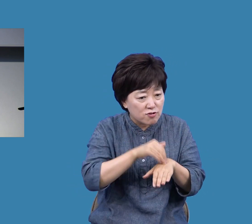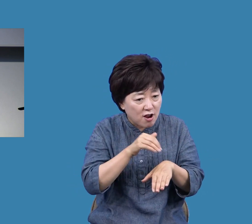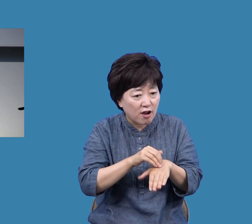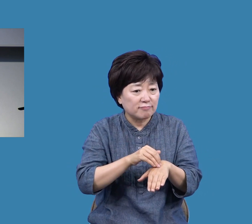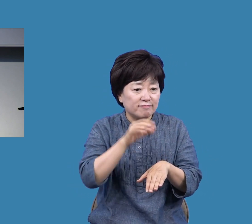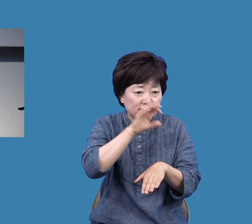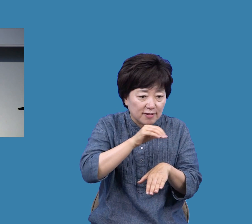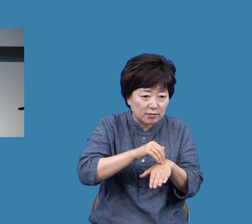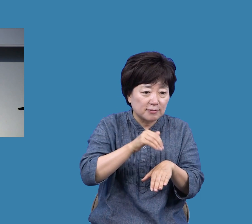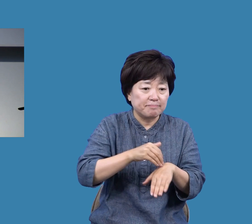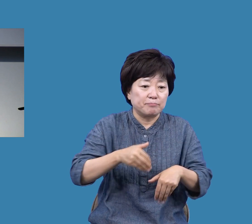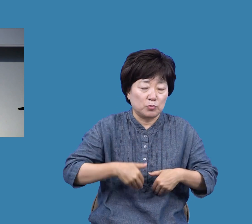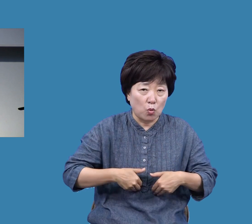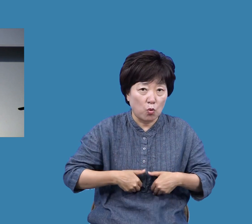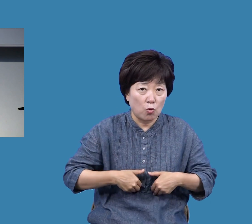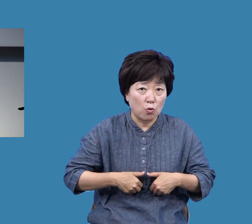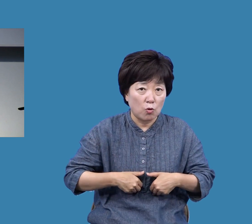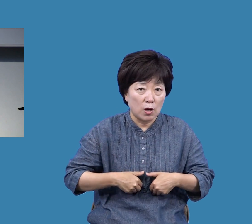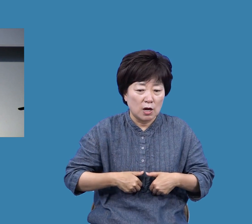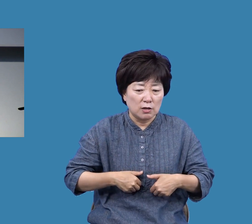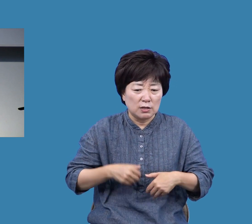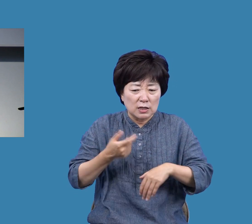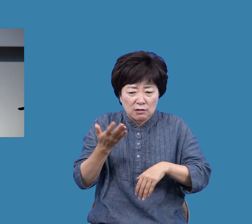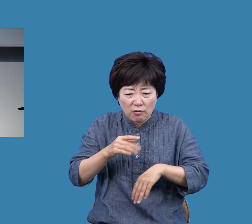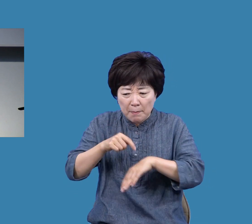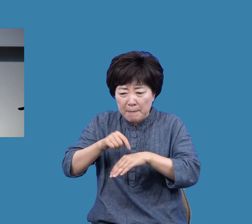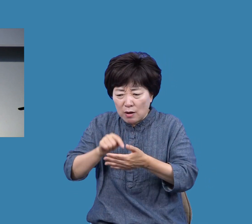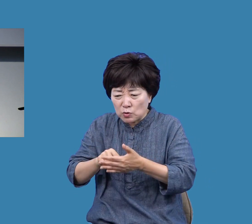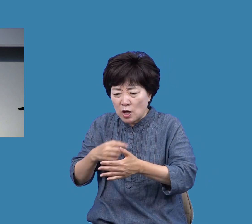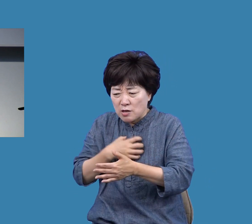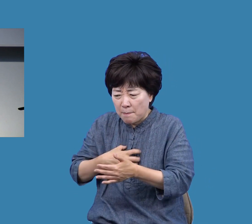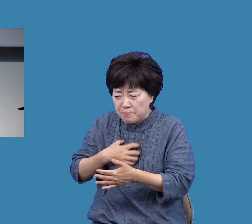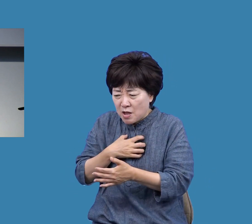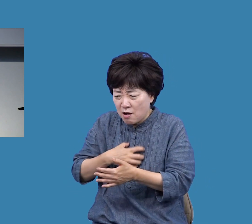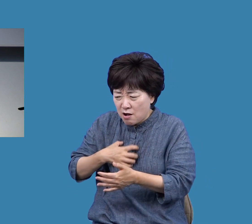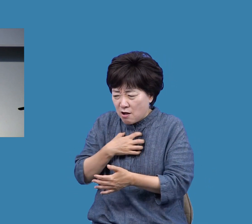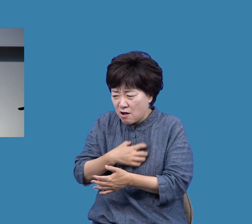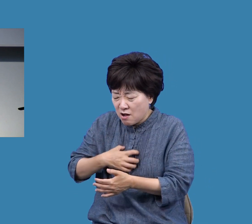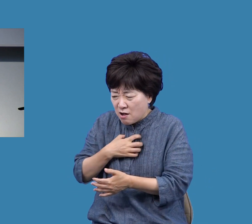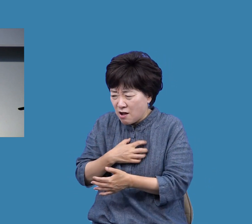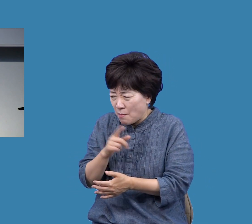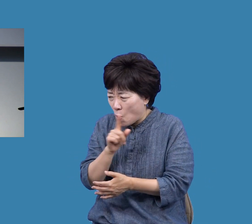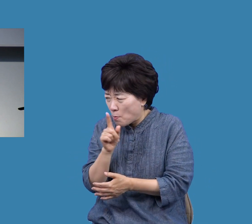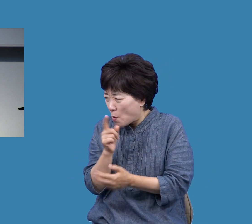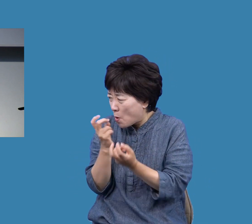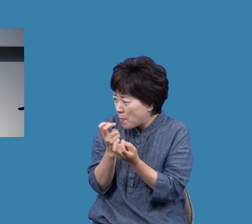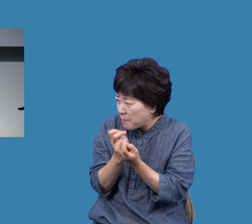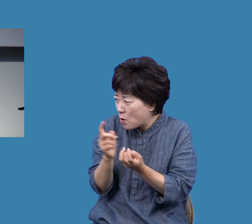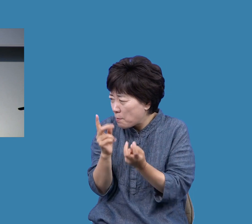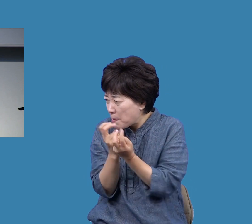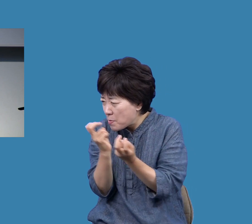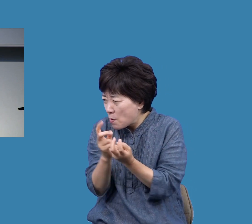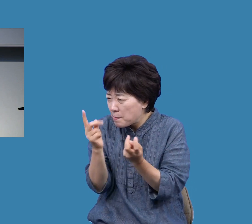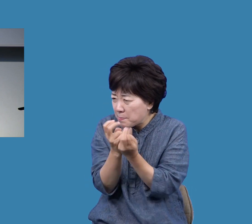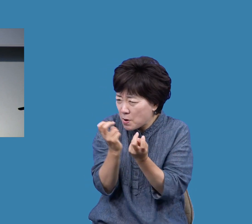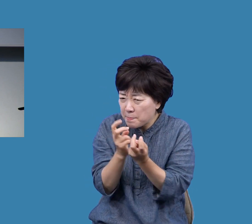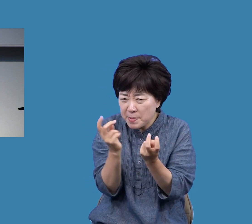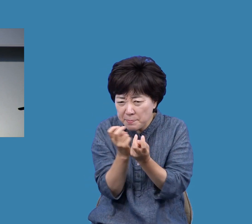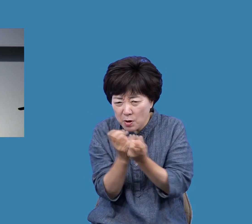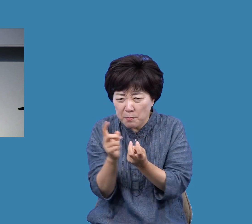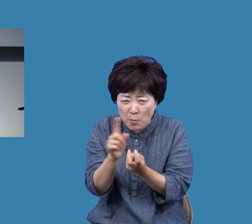하셔야지요. 그런데 안에서 염려하고 뭔가 의도를 가지고 자꾸 일하려고 하고 이런 거 말이야, 이런 거.